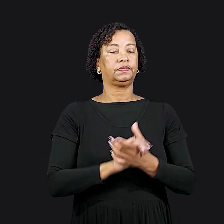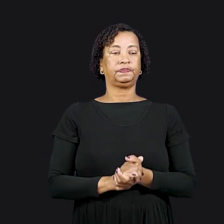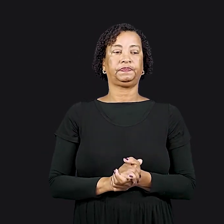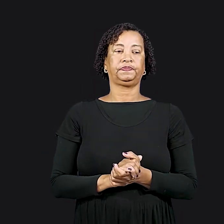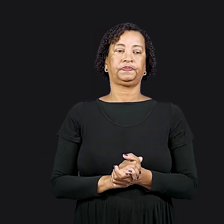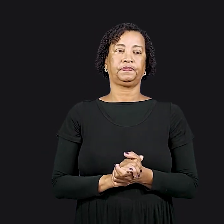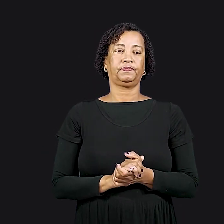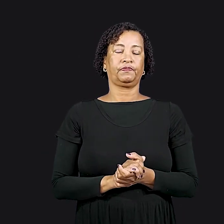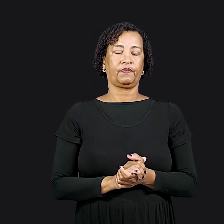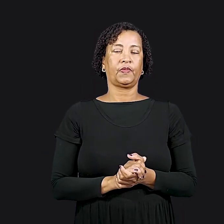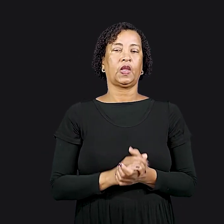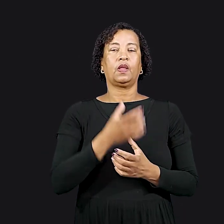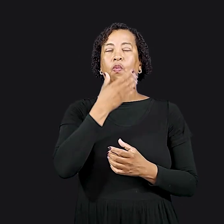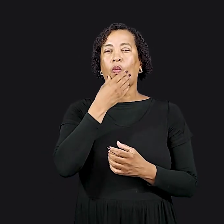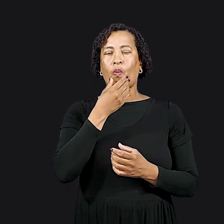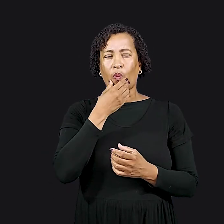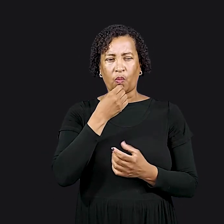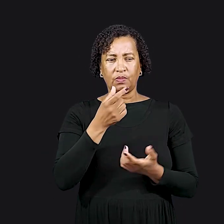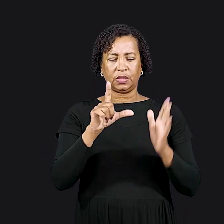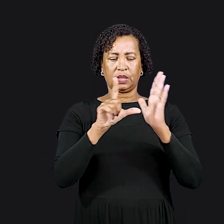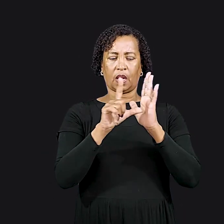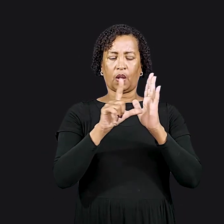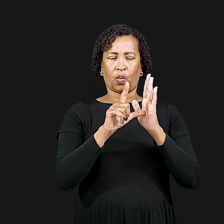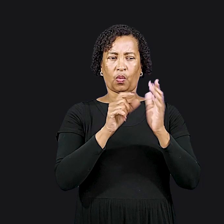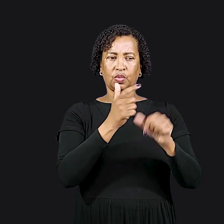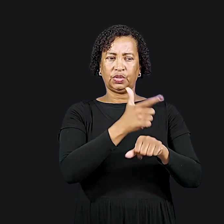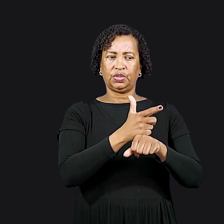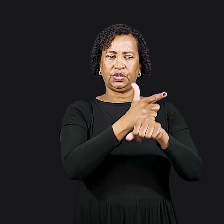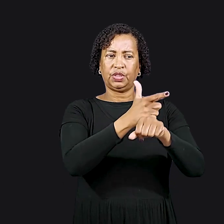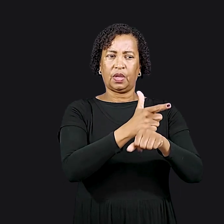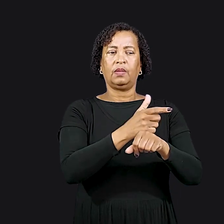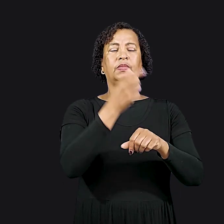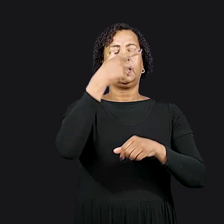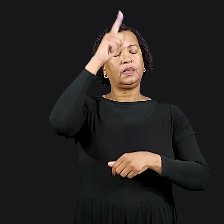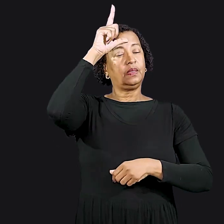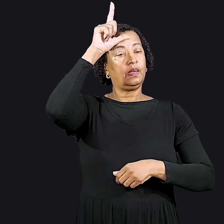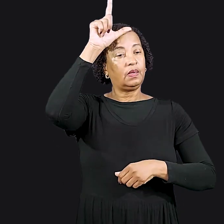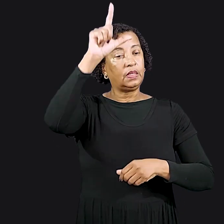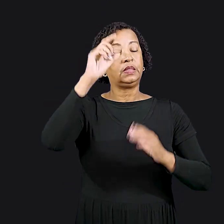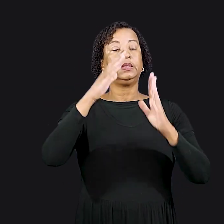caça." Era um negociante de armas. Ele era um dos